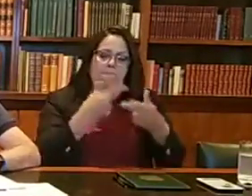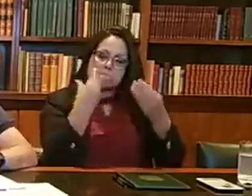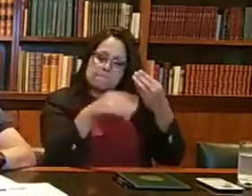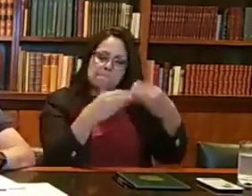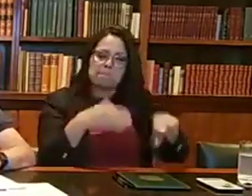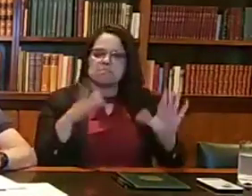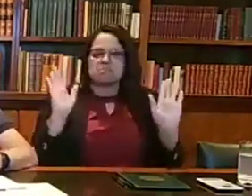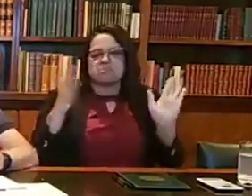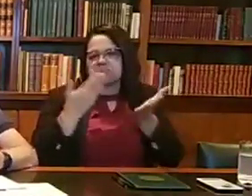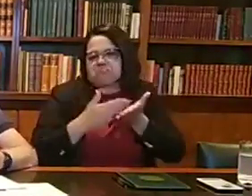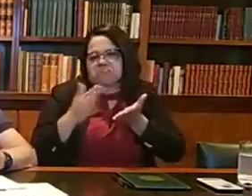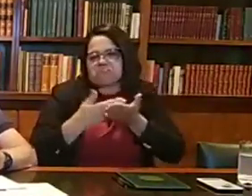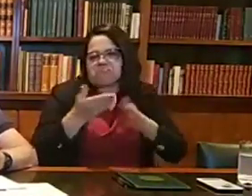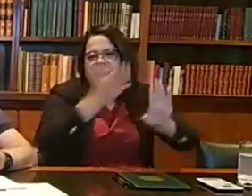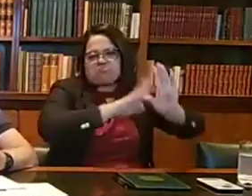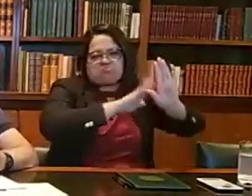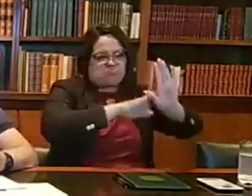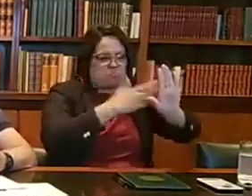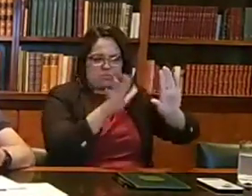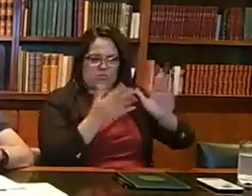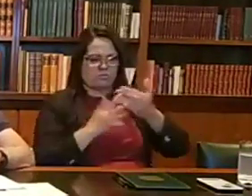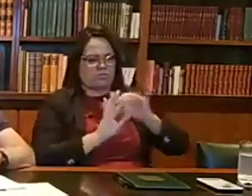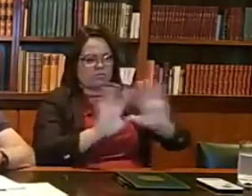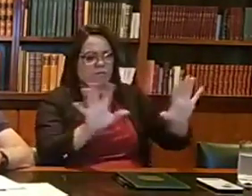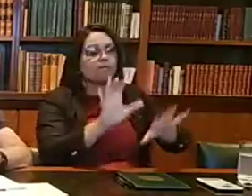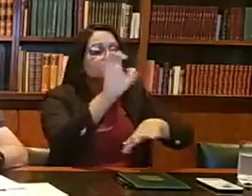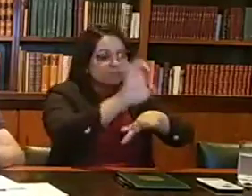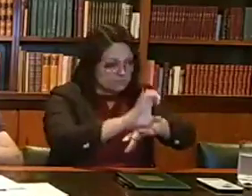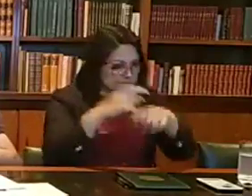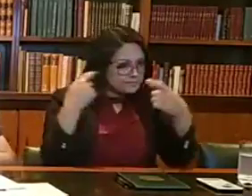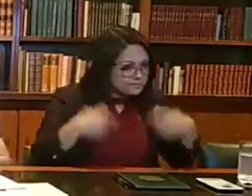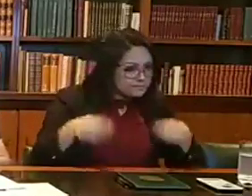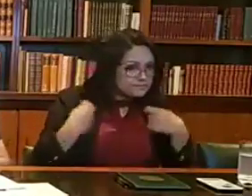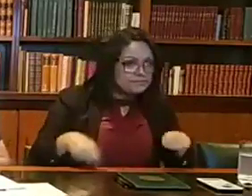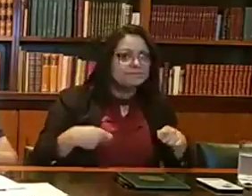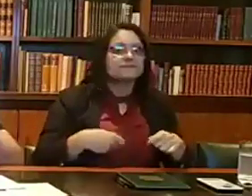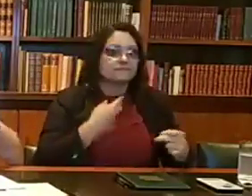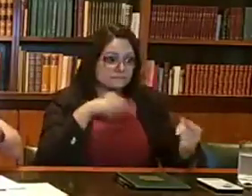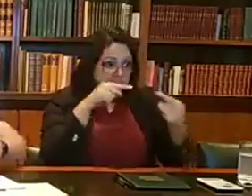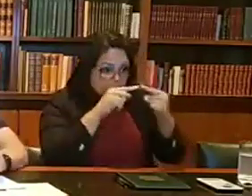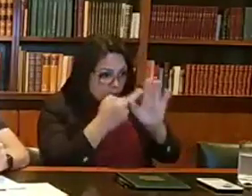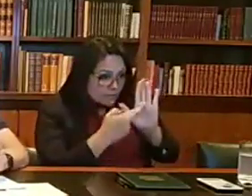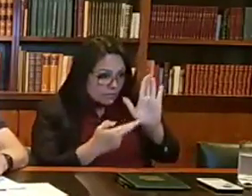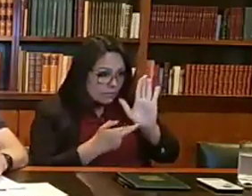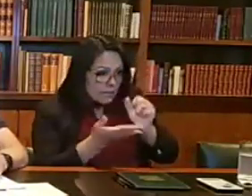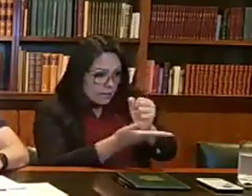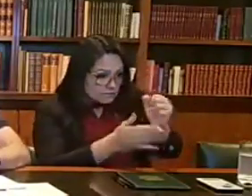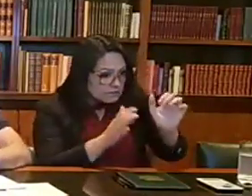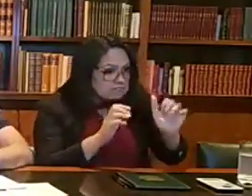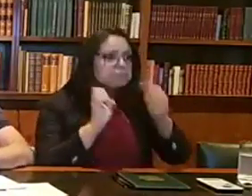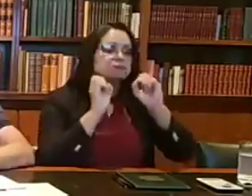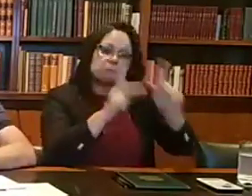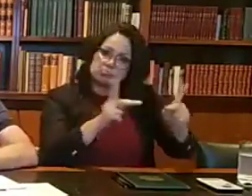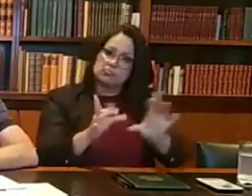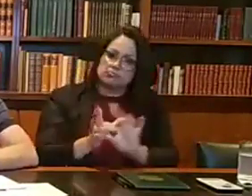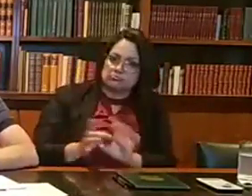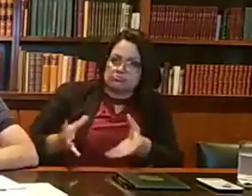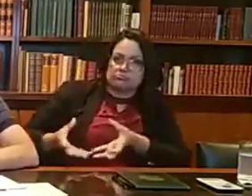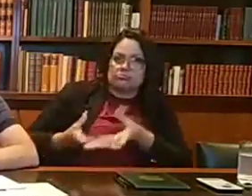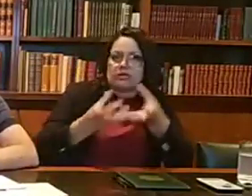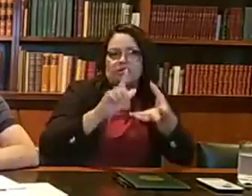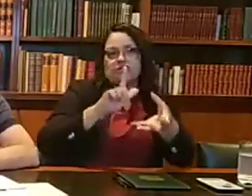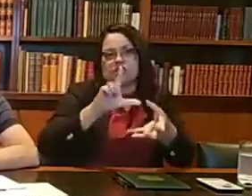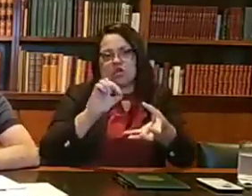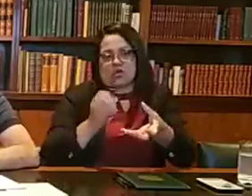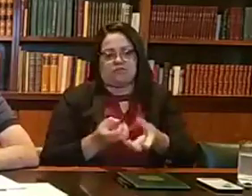questão ideológica. Se o Estado que precisar se enquadrando e tendo a retaguarda jurídica, nós vamos colocar em prática a